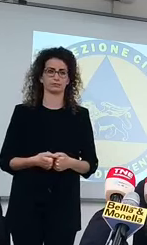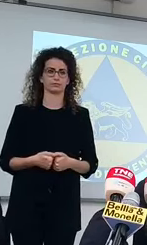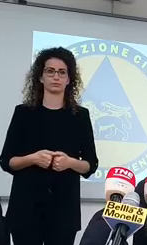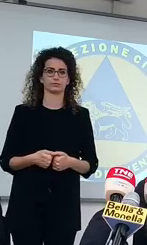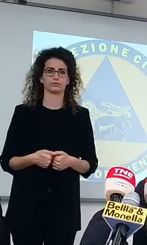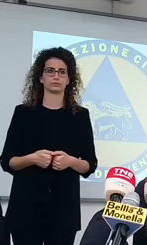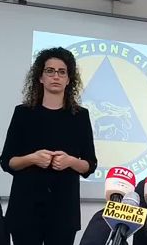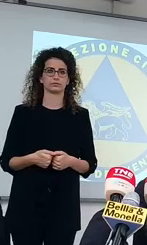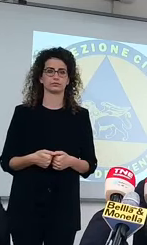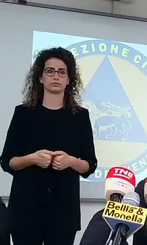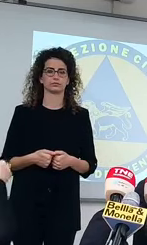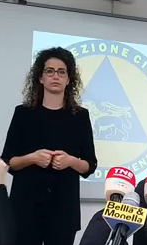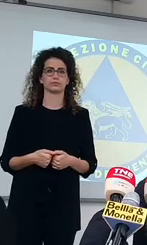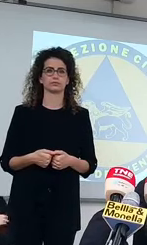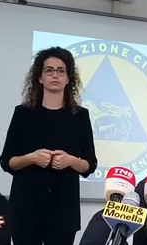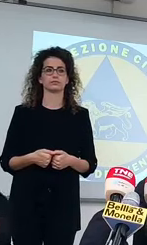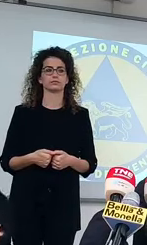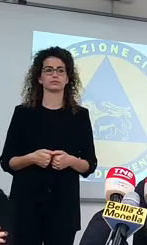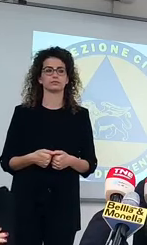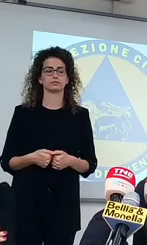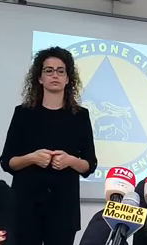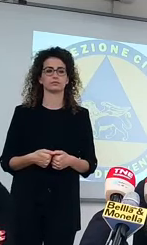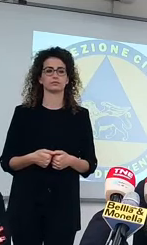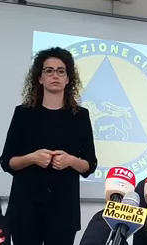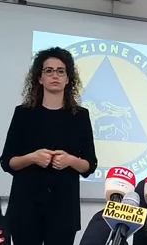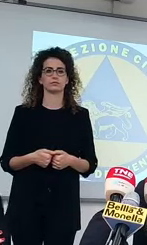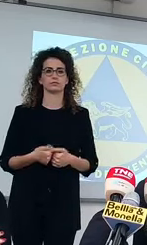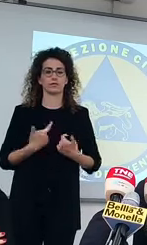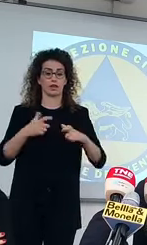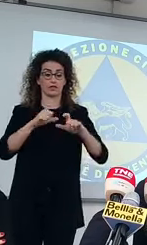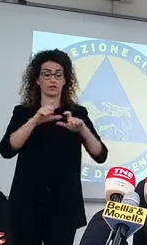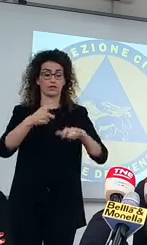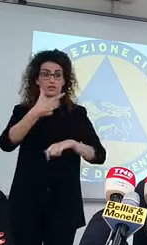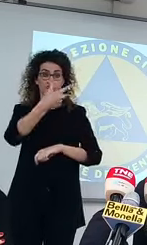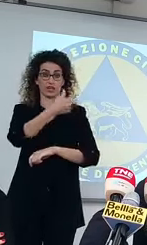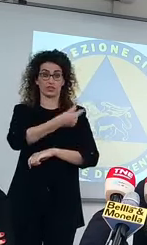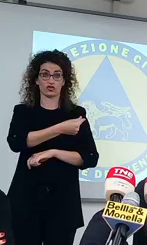di provvedere a vaccinazioni